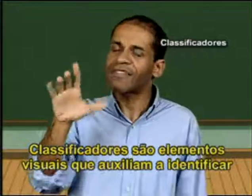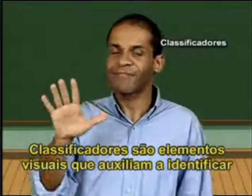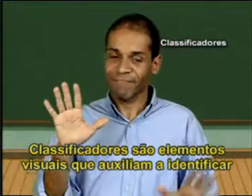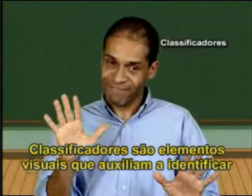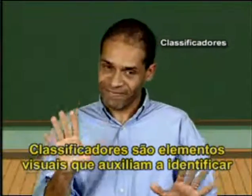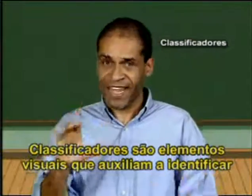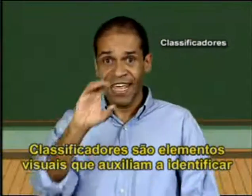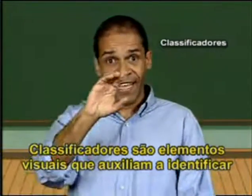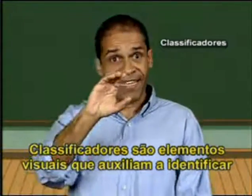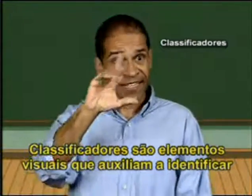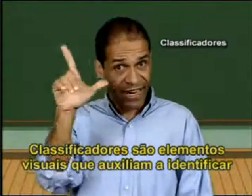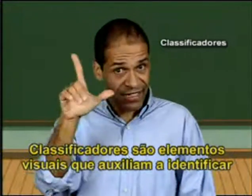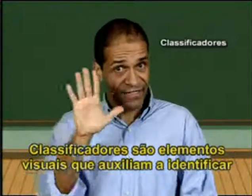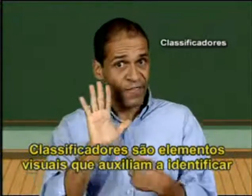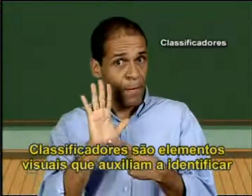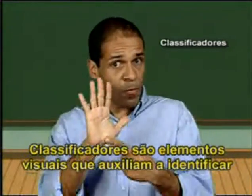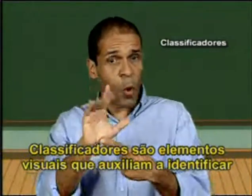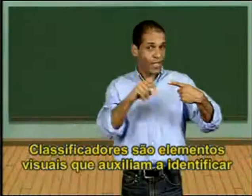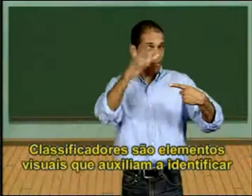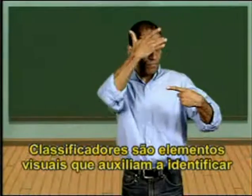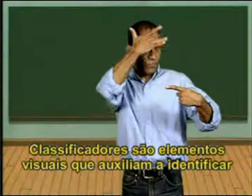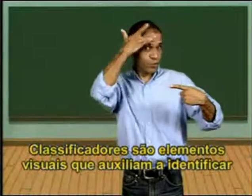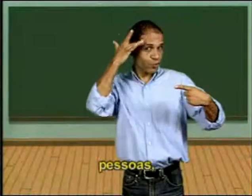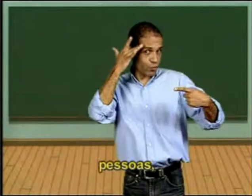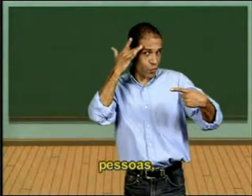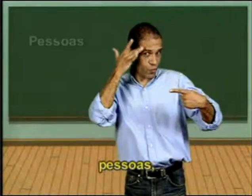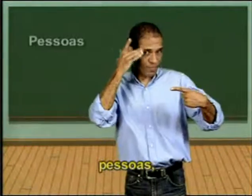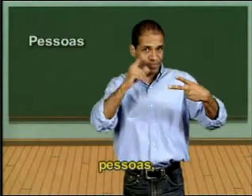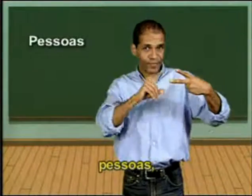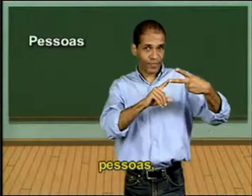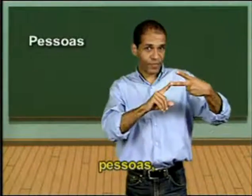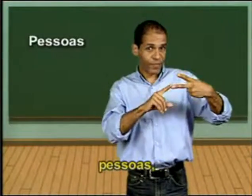elementos visuais que auxiliam a identificar pessoas,